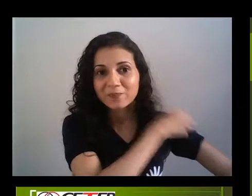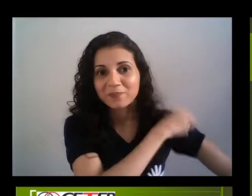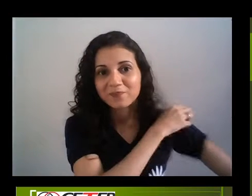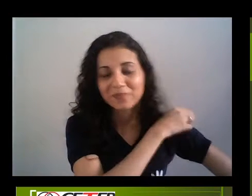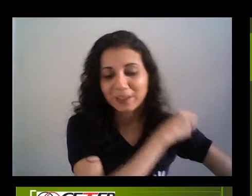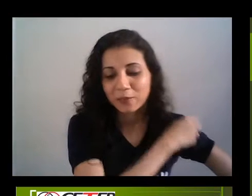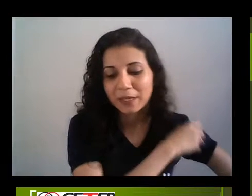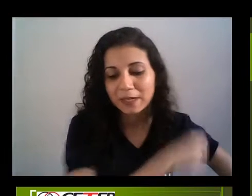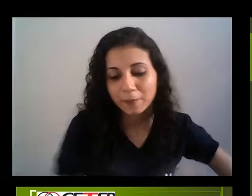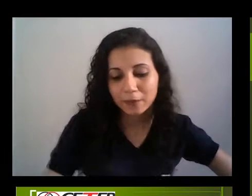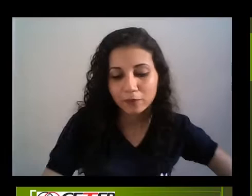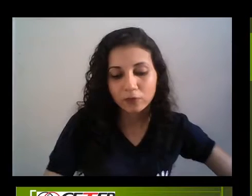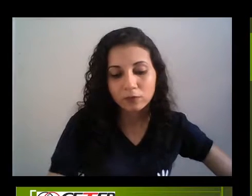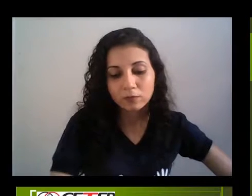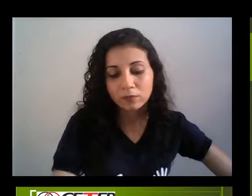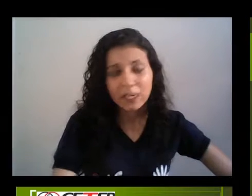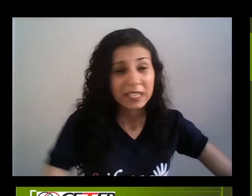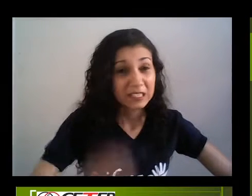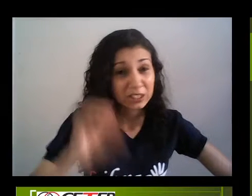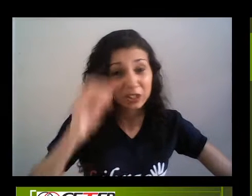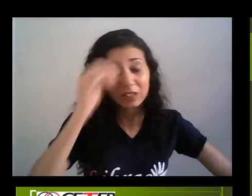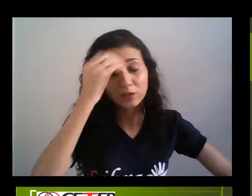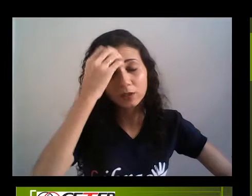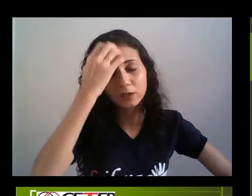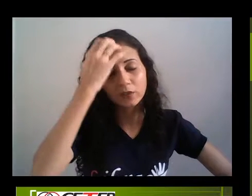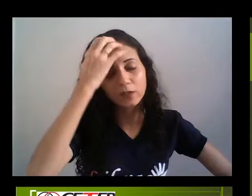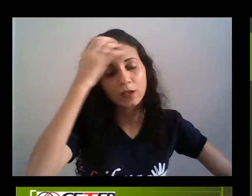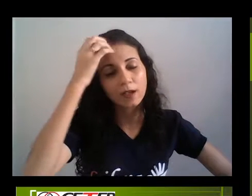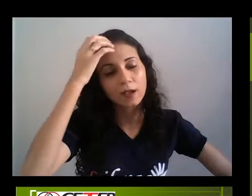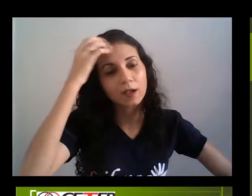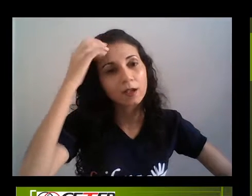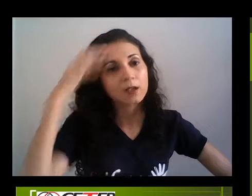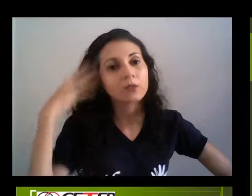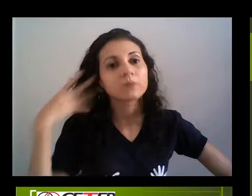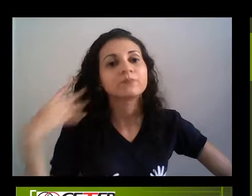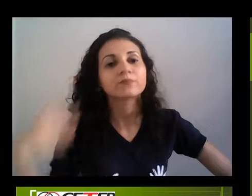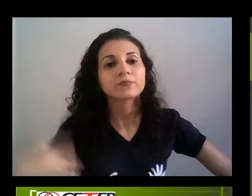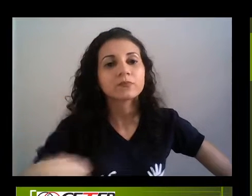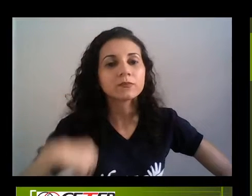né? Como é que aprende? Existe, inclusive,